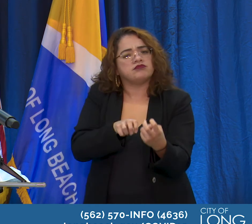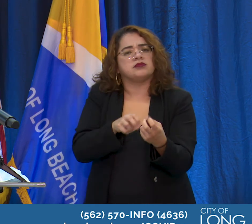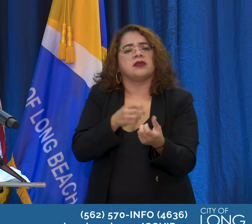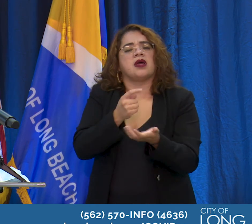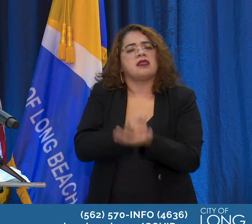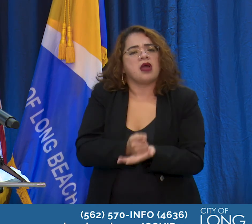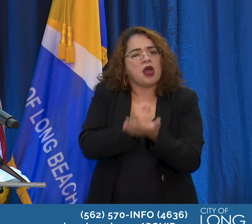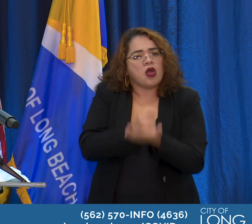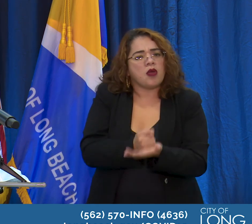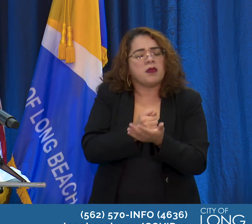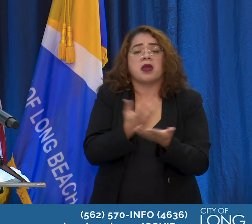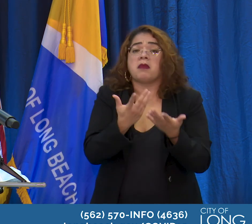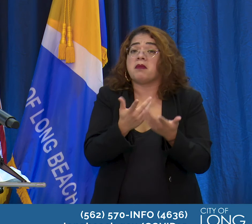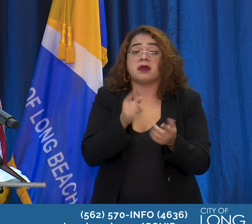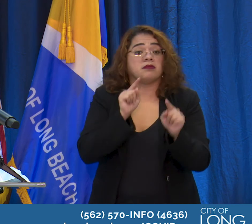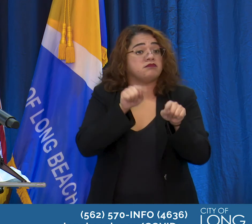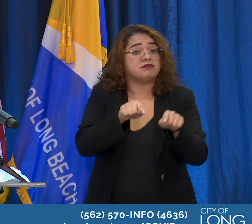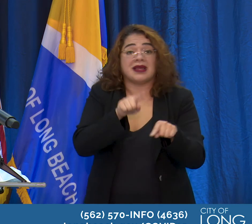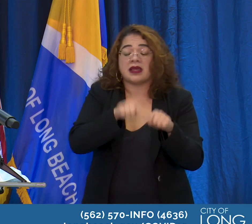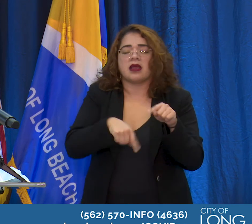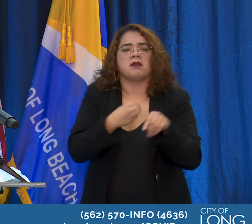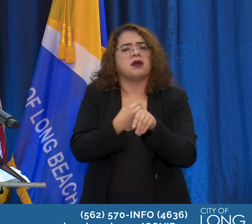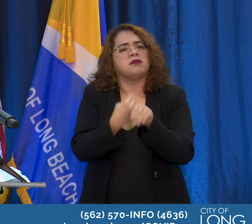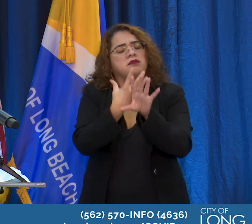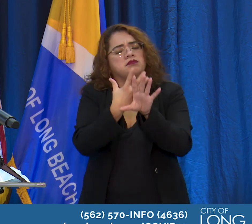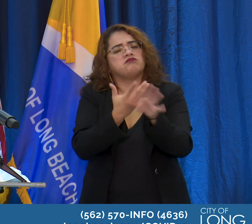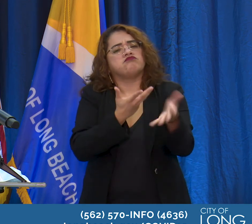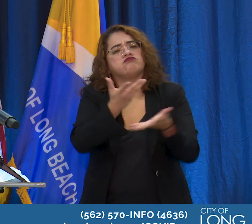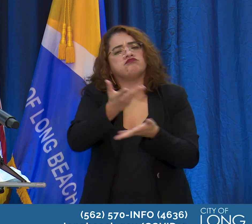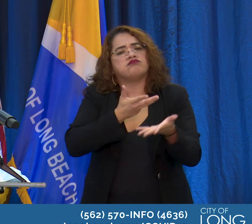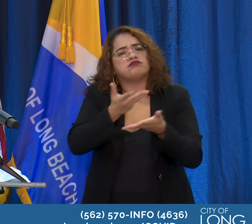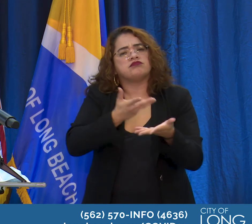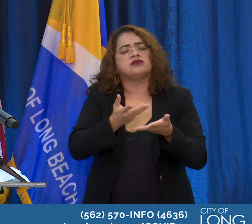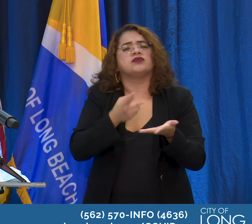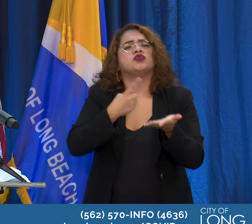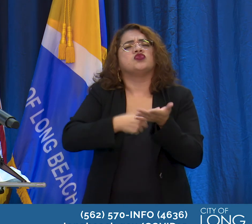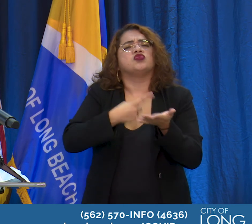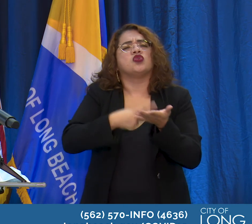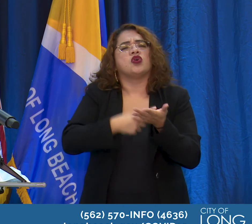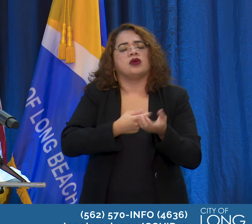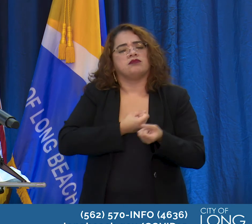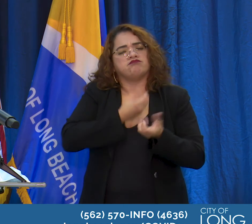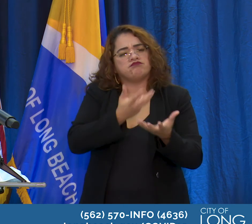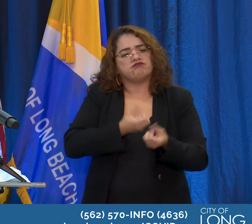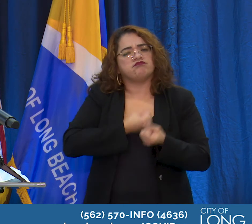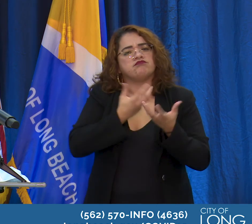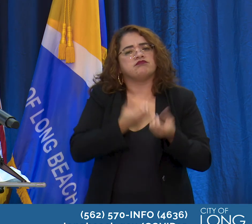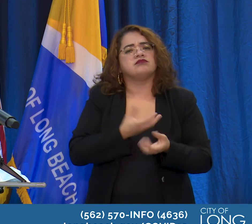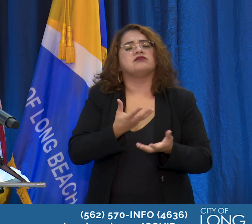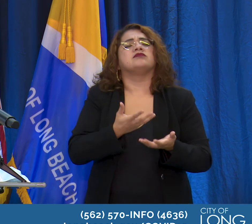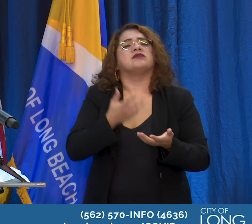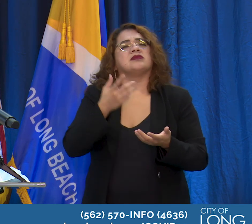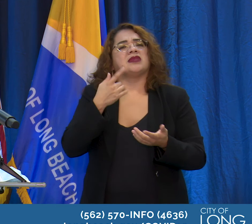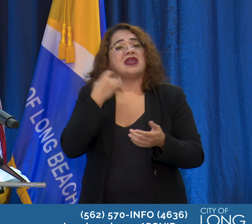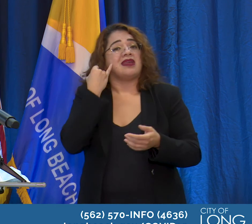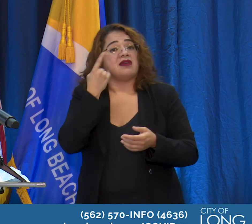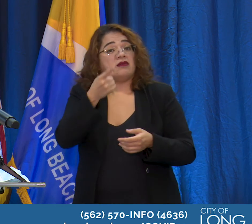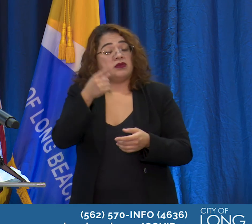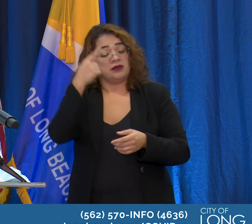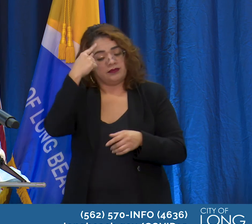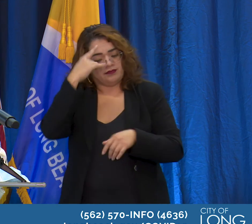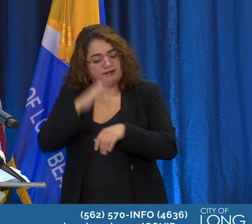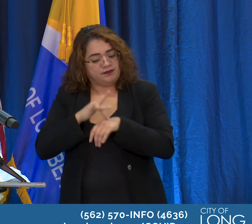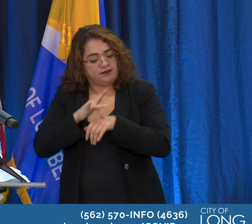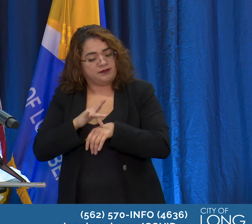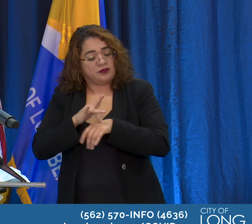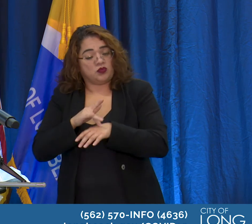ayudar a las personas a combatir estos pensamientos y comportamientos suicidas, especialmente